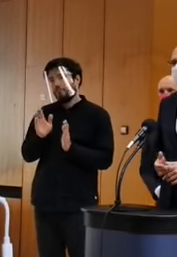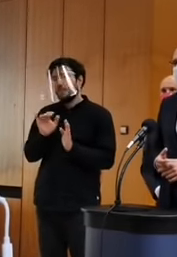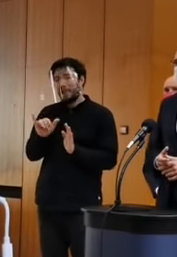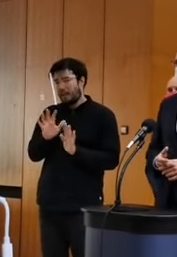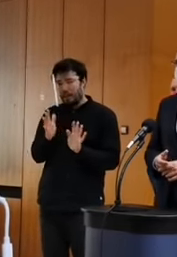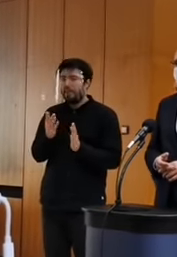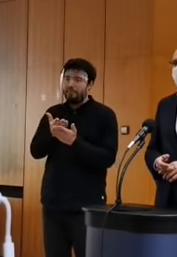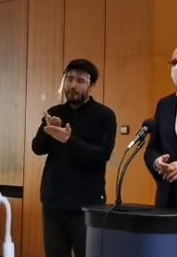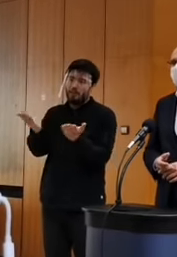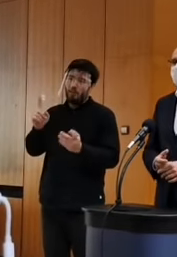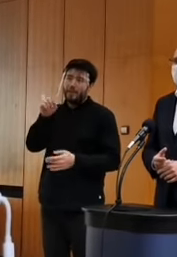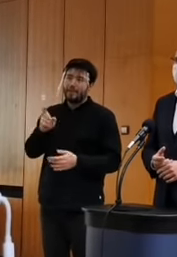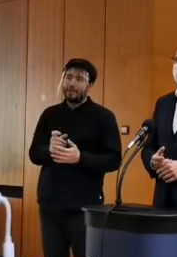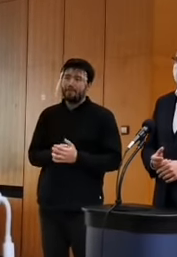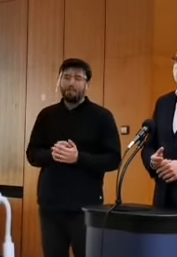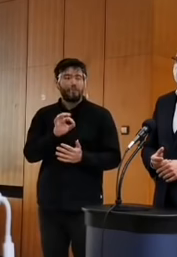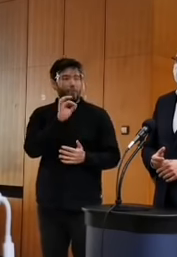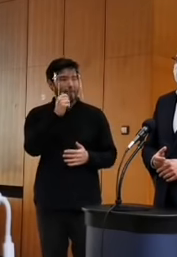vaše otázky.